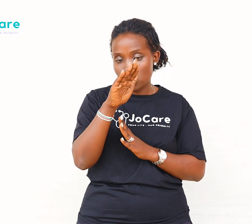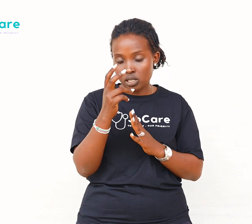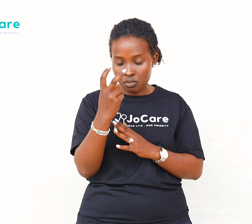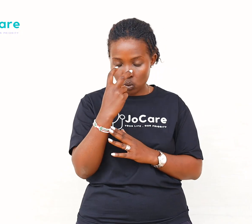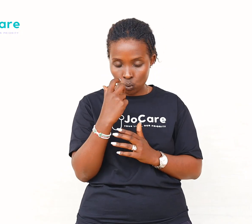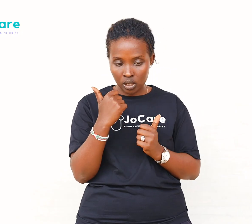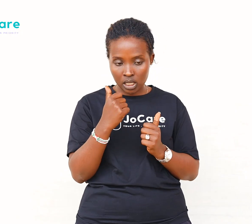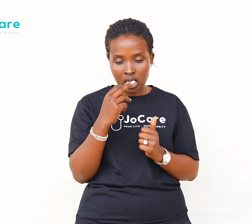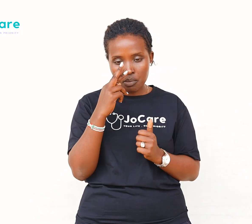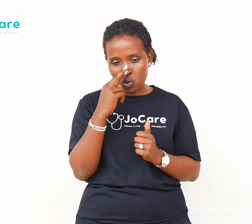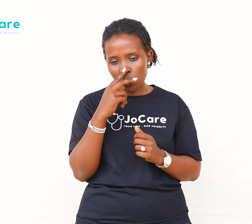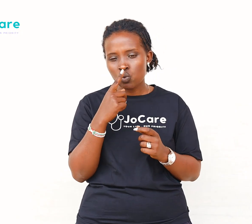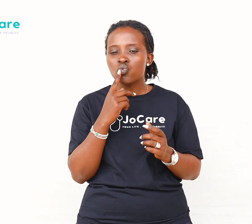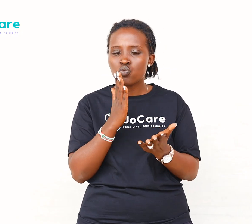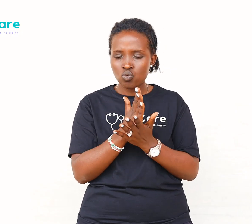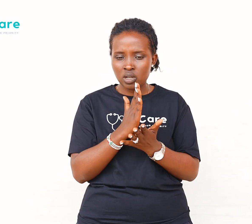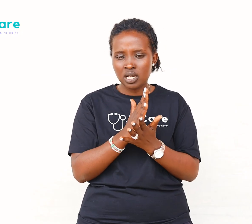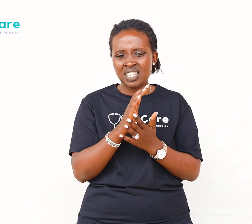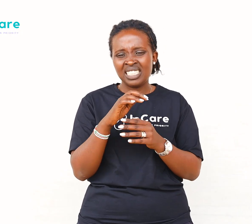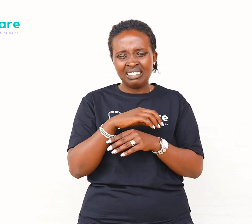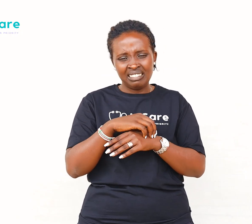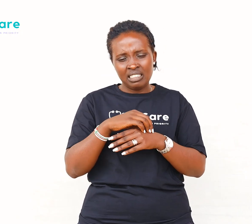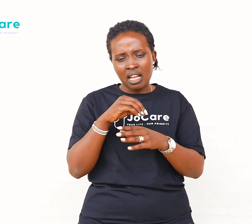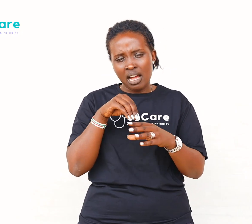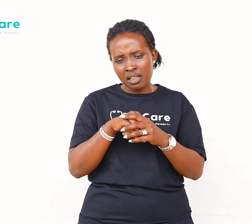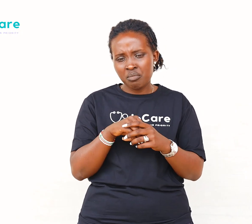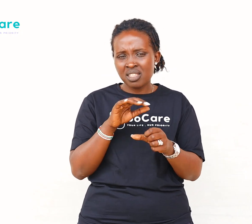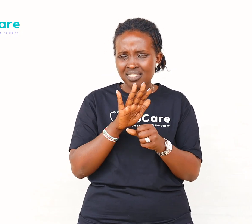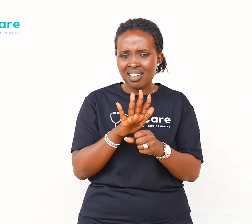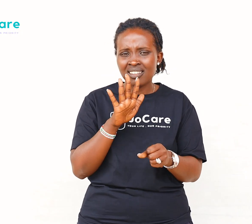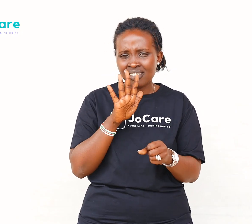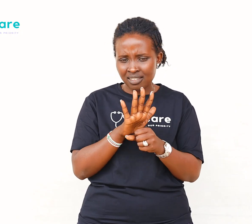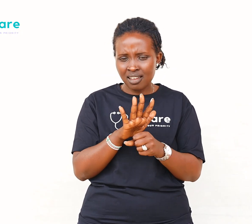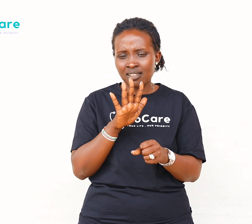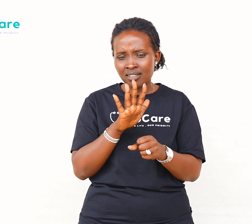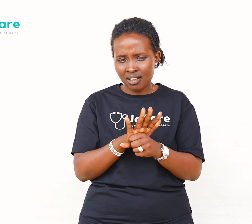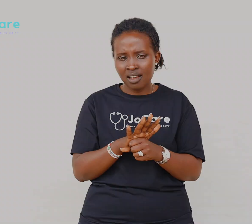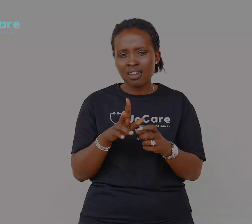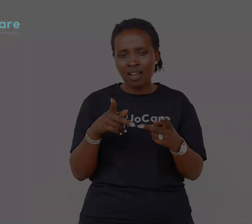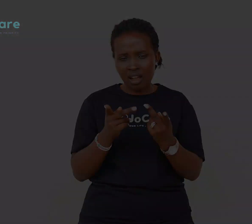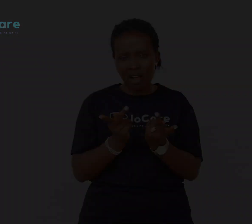bazi ibijyanye n'ama infection, cyane cyane ama infection yo mu myanya y'ibanga. Yego.